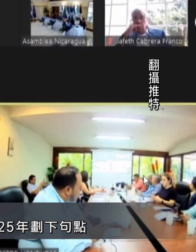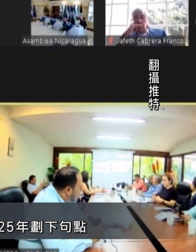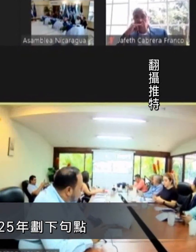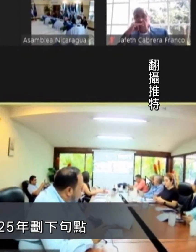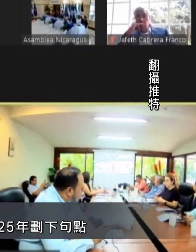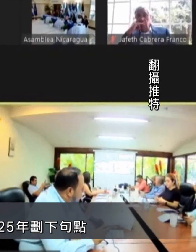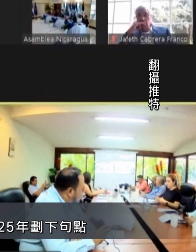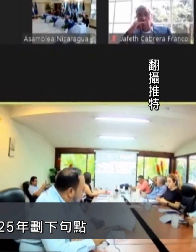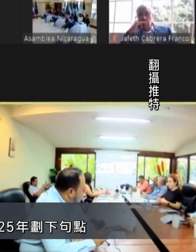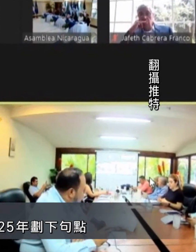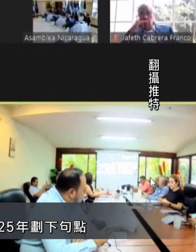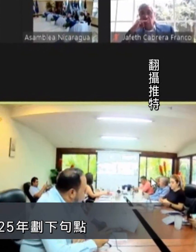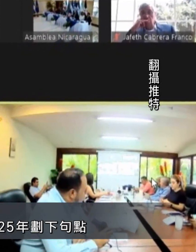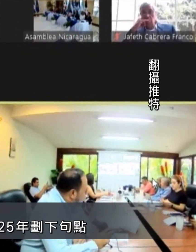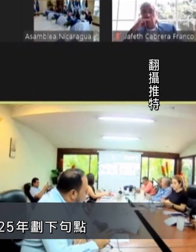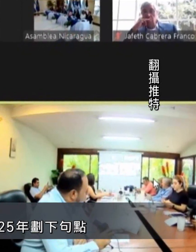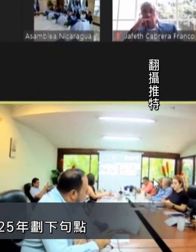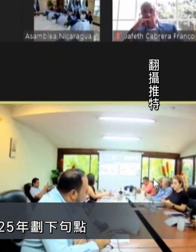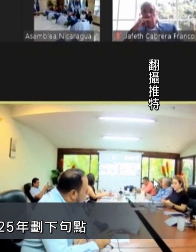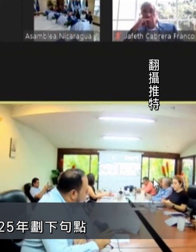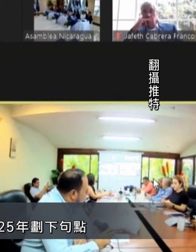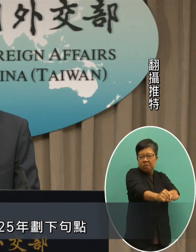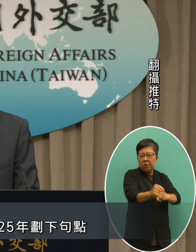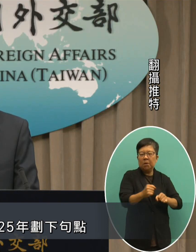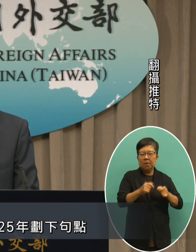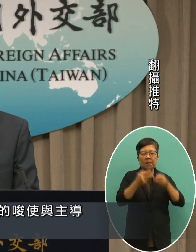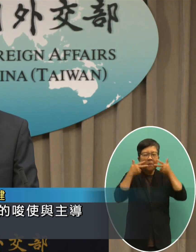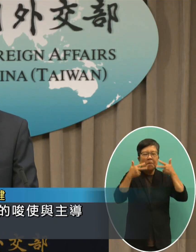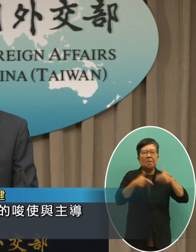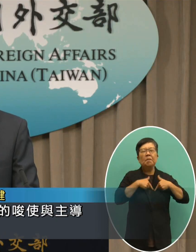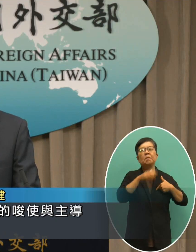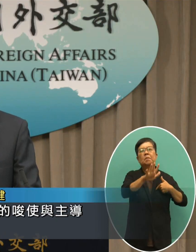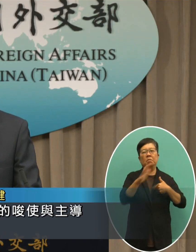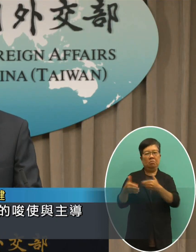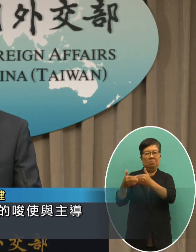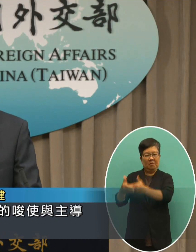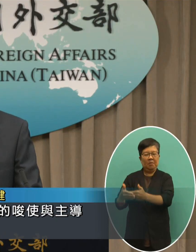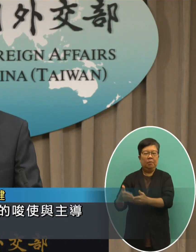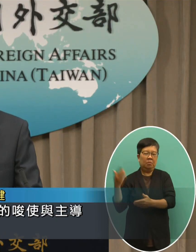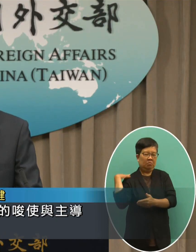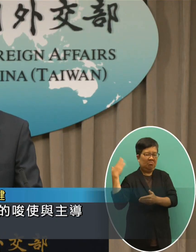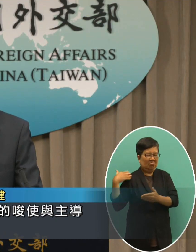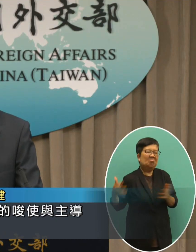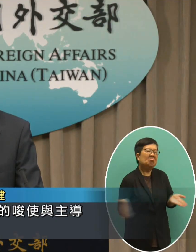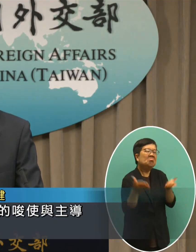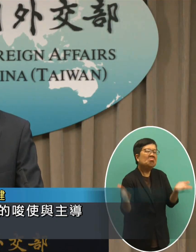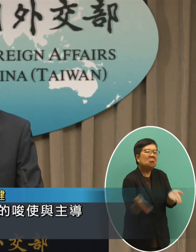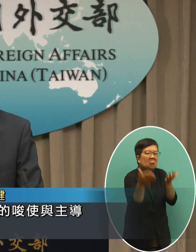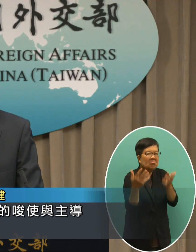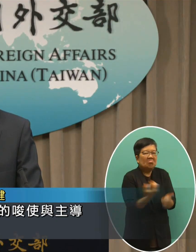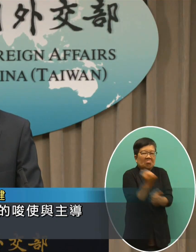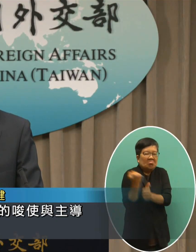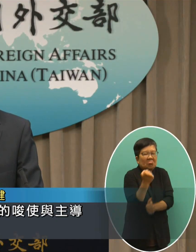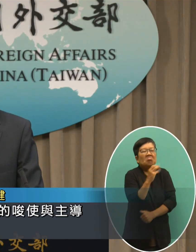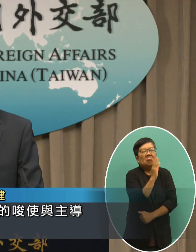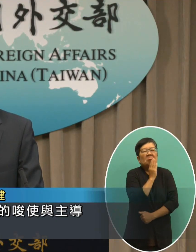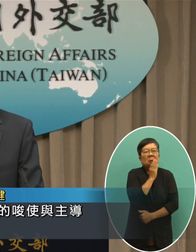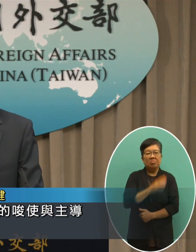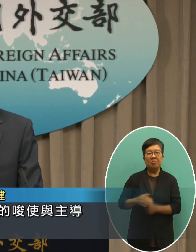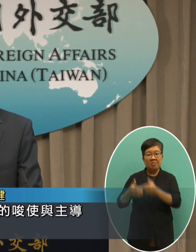美洲议会近25年画下句点。 很明显是中国背后的唆使与主导。中国和尼加拉瓜